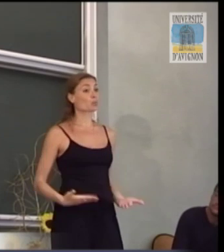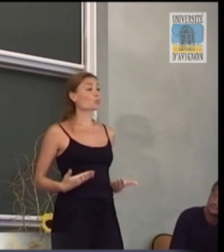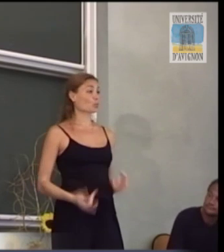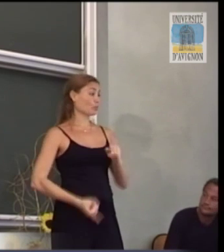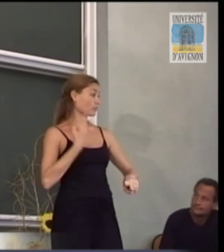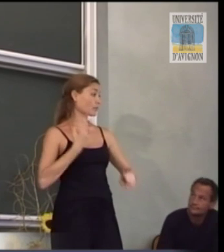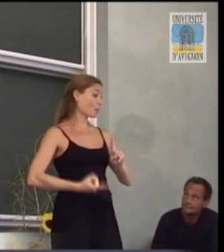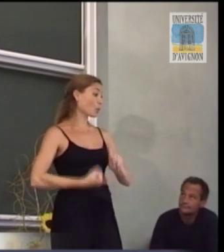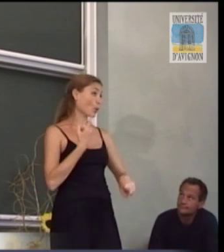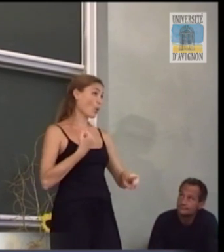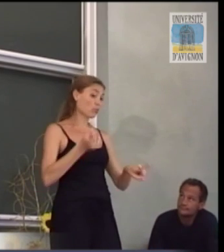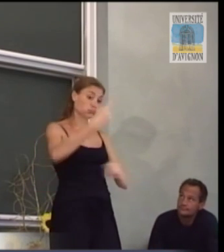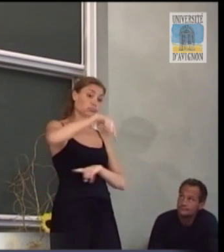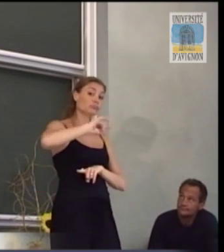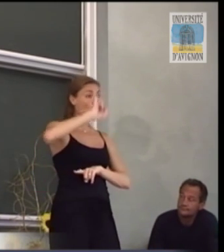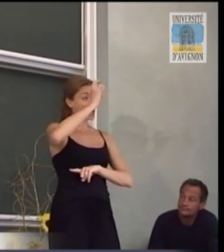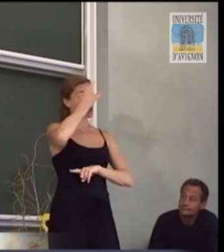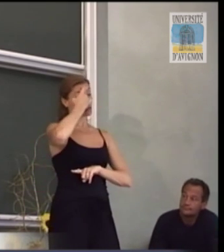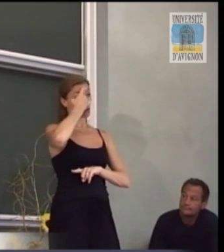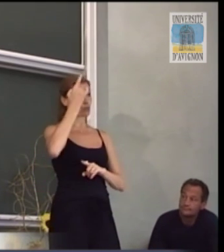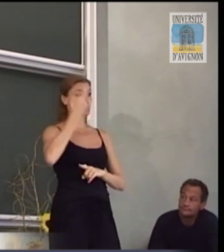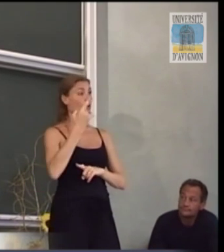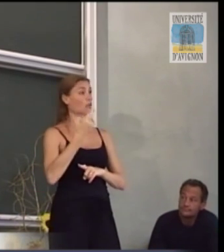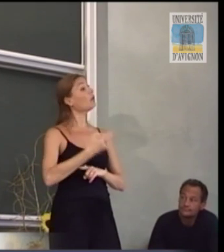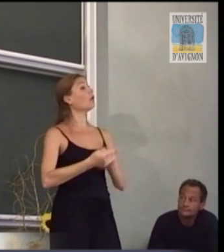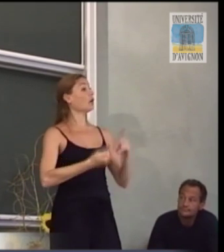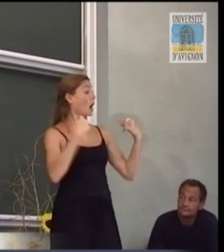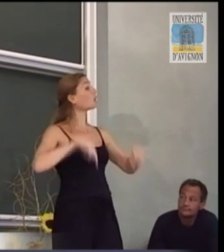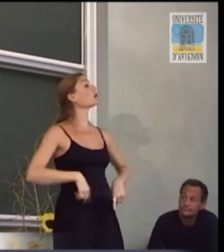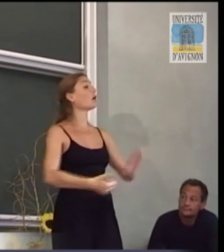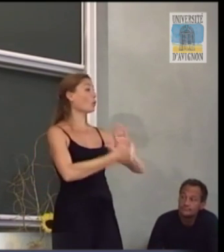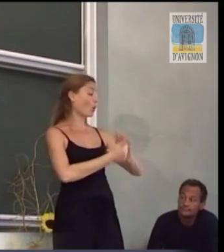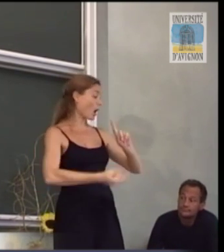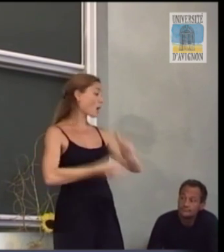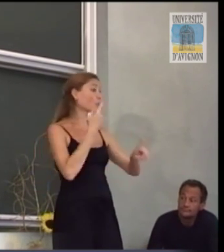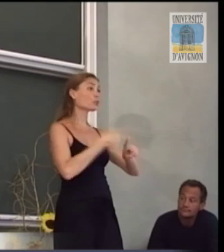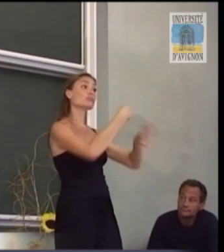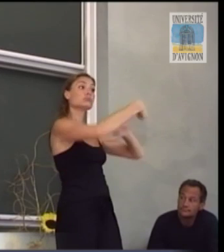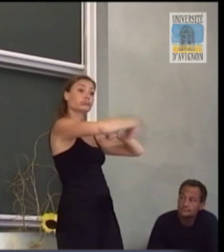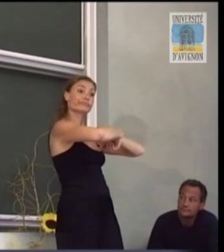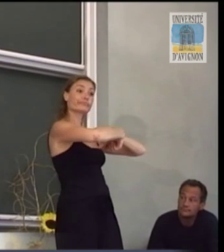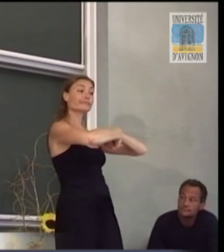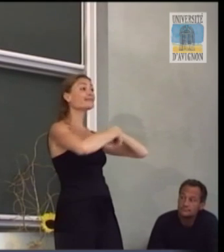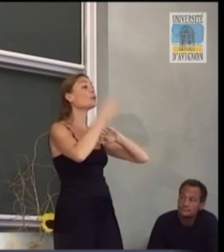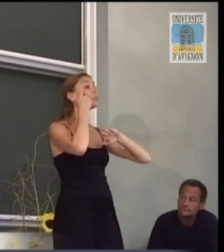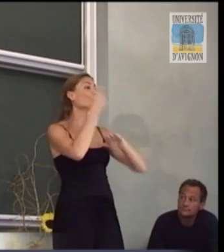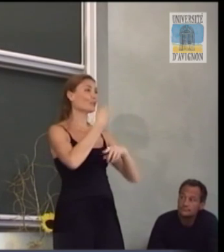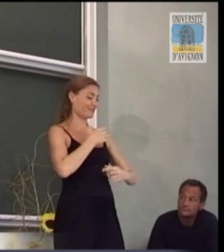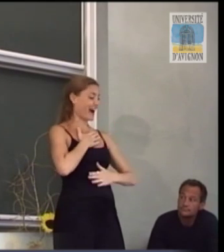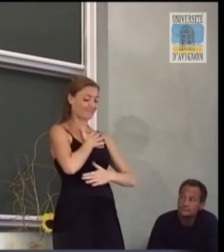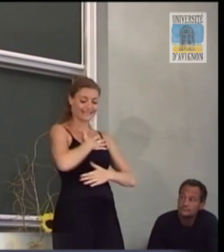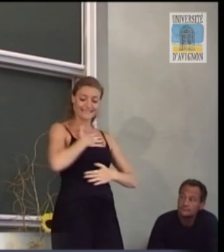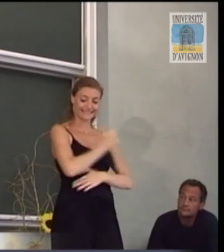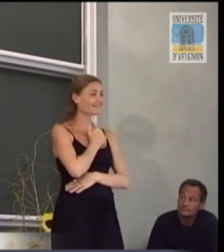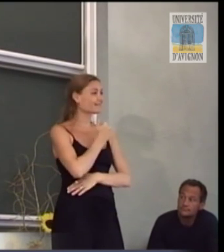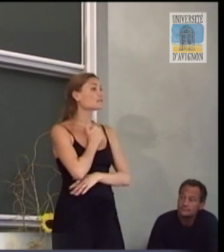que des gens aient la conscience que nous sommes redevables des deniers publics. Ce qu'on nous donne, ce n'est pas pour se faire plaisir, pour